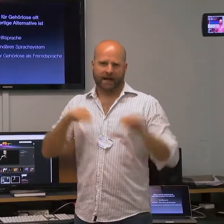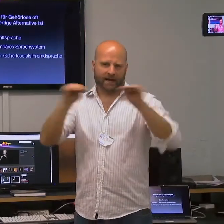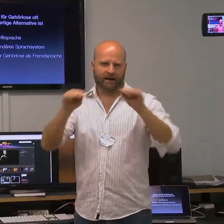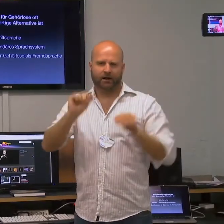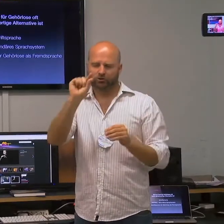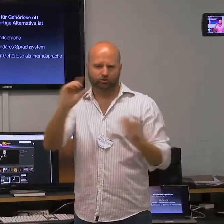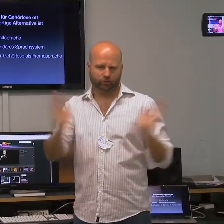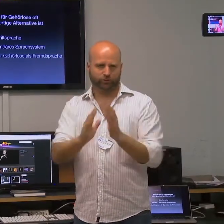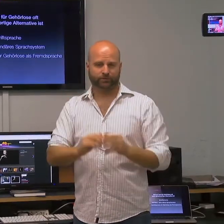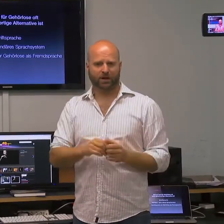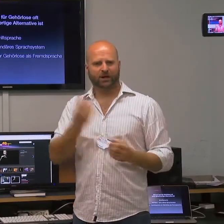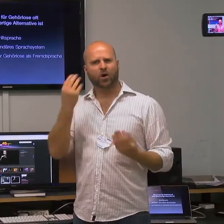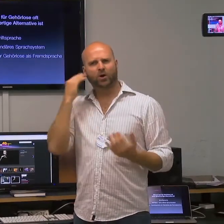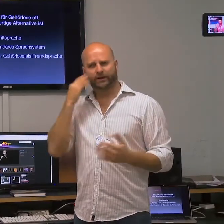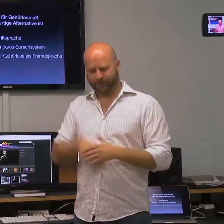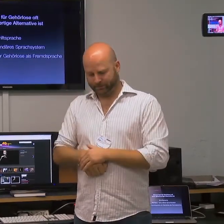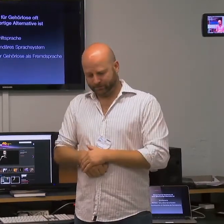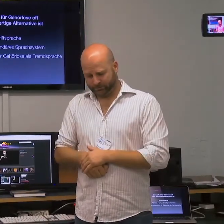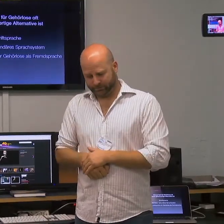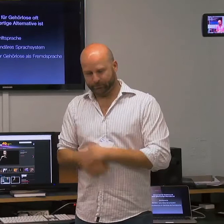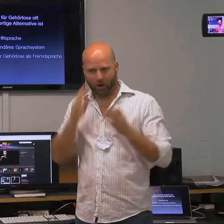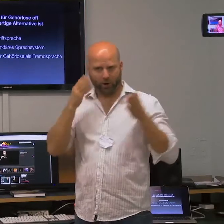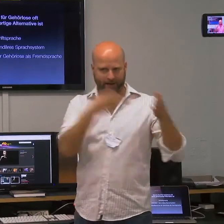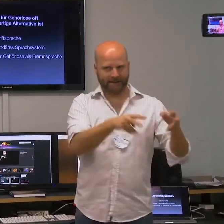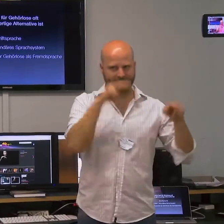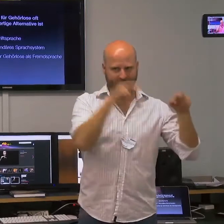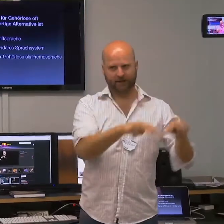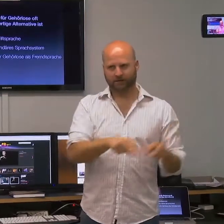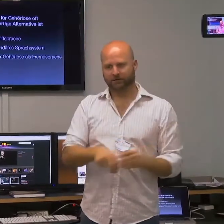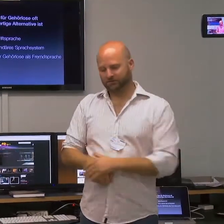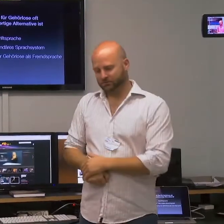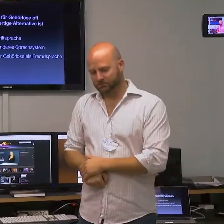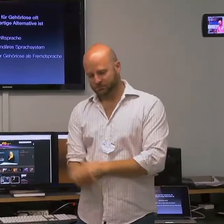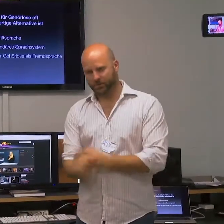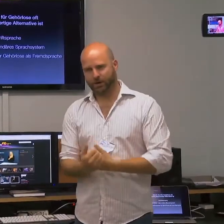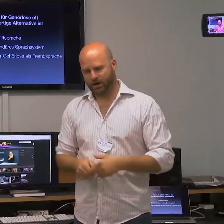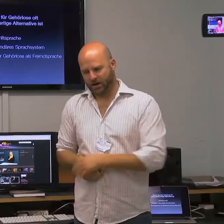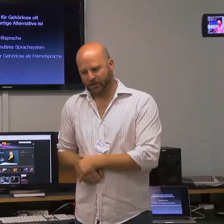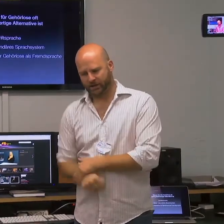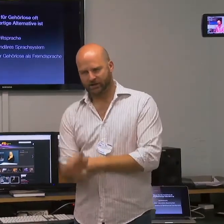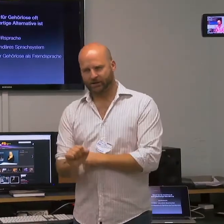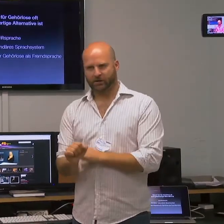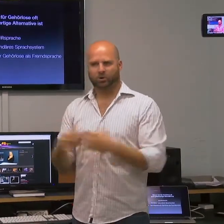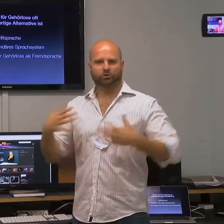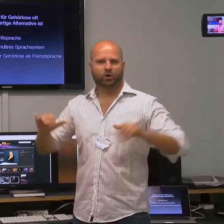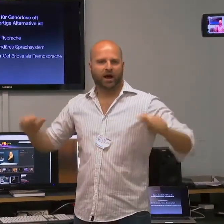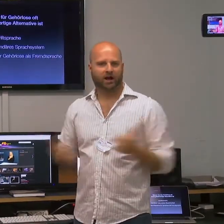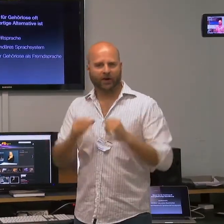bisschen schwach sind. Ich muss das aber wirklich noch kurz erklären. Wenn ihr Hörender zur Welt kommt und dann schon am